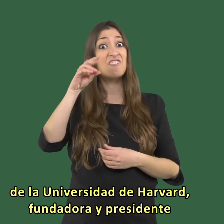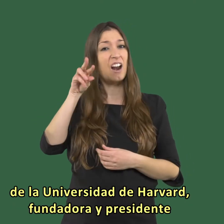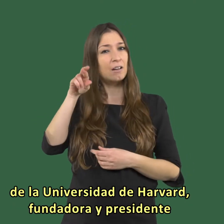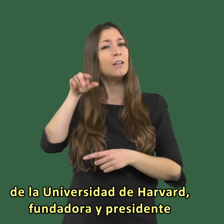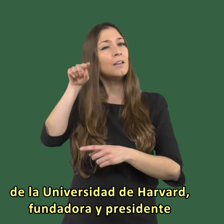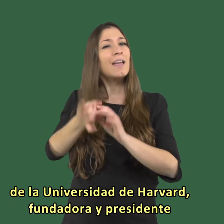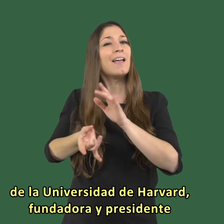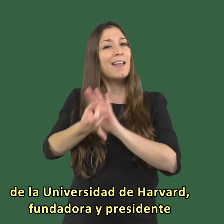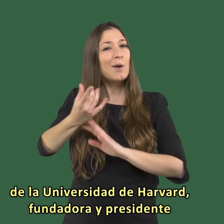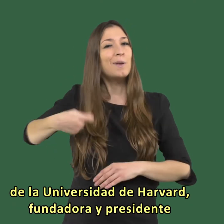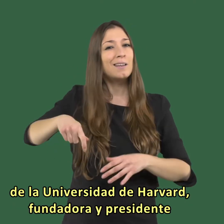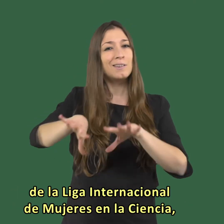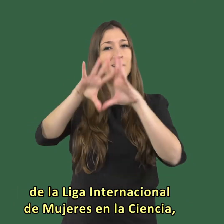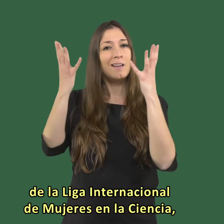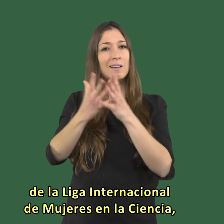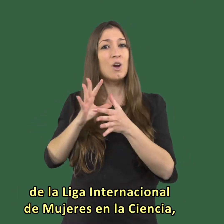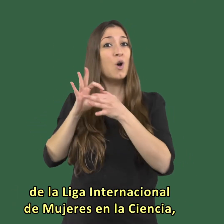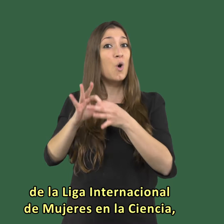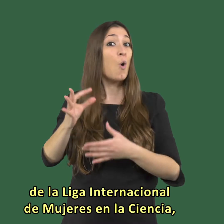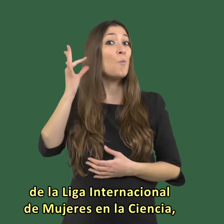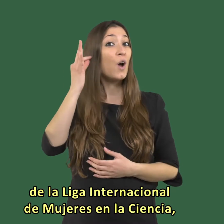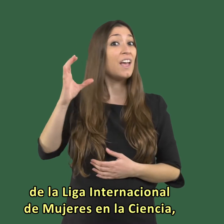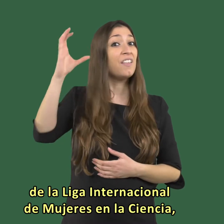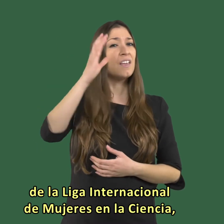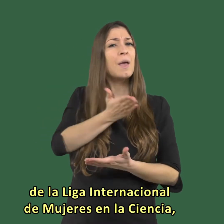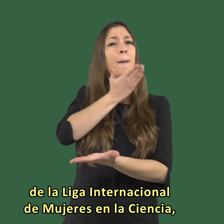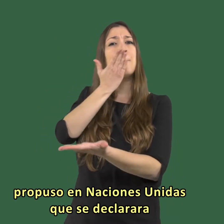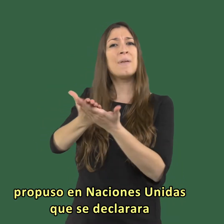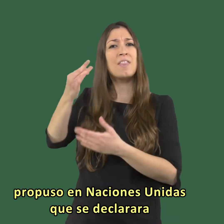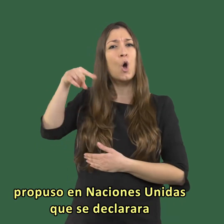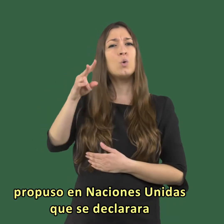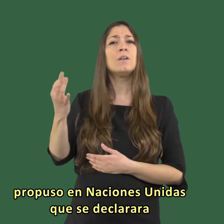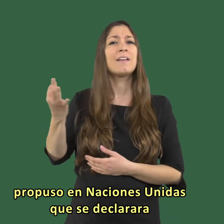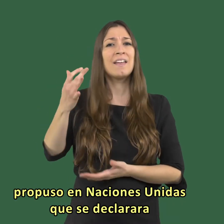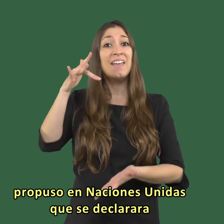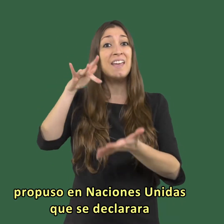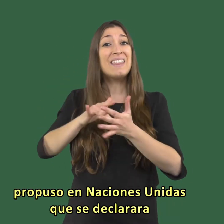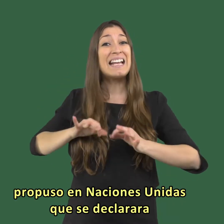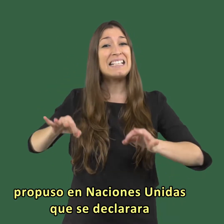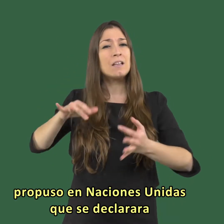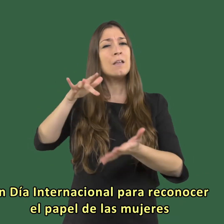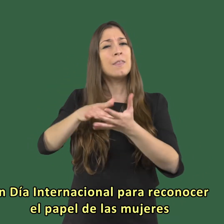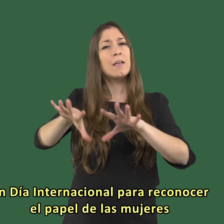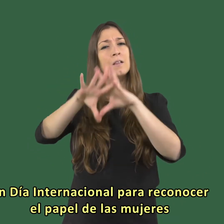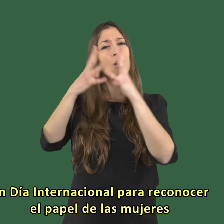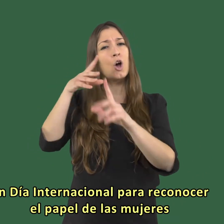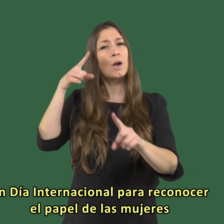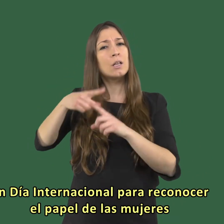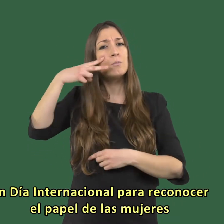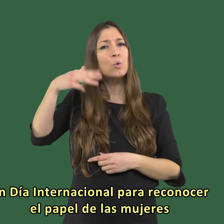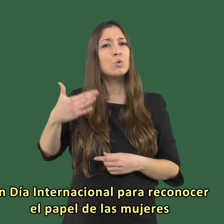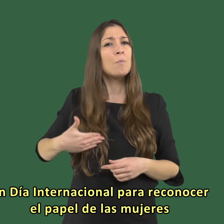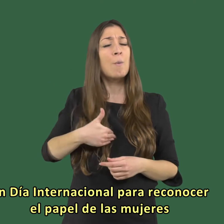Harvard, fundadora y presidente de la Liga Internacional de Mujeres en la Ciencia, propuso en Naciones Unidas que se declarara un Día Internacional